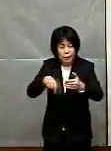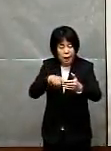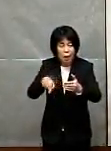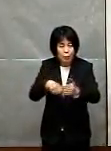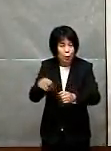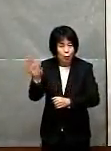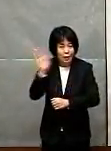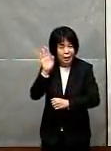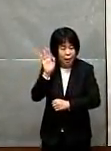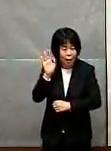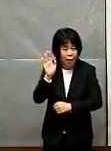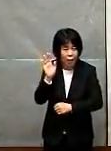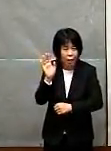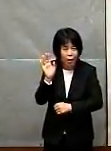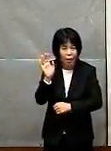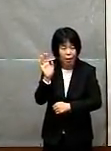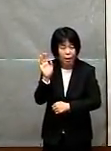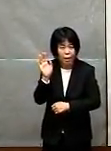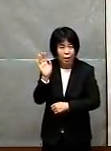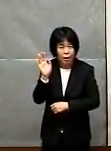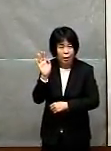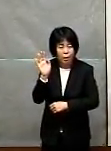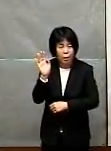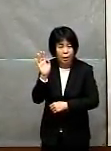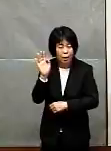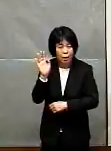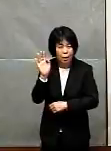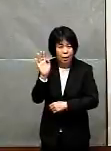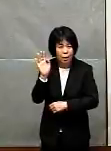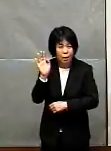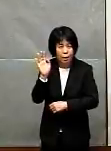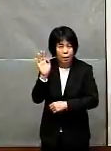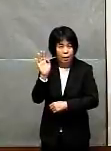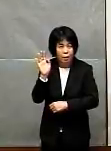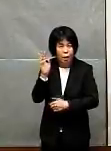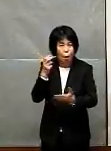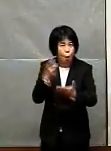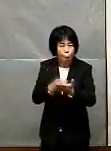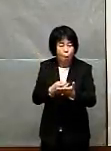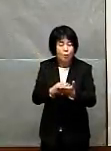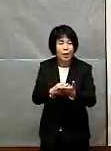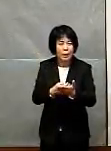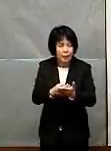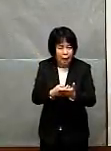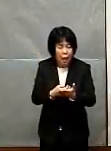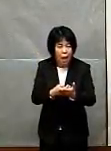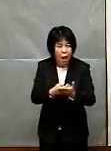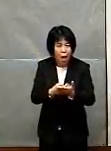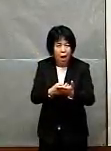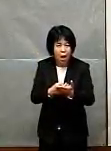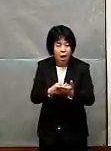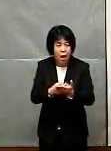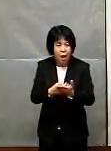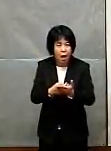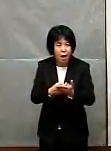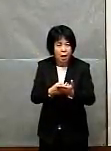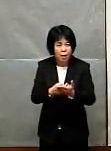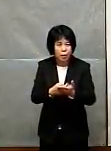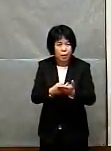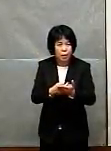お聞きしてですね、それでもう法的なところまで、